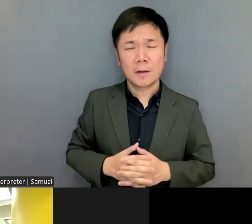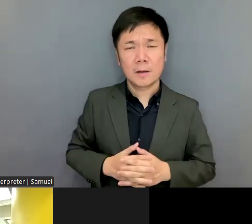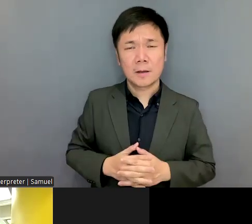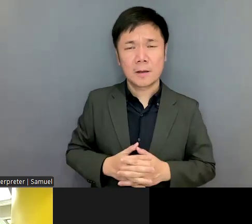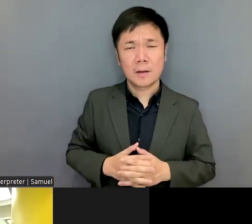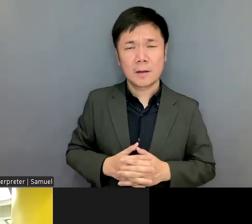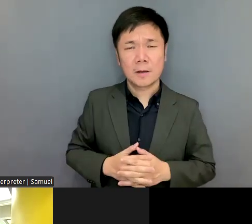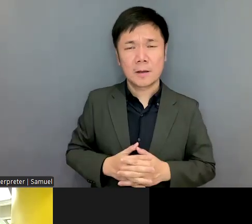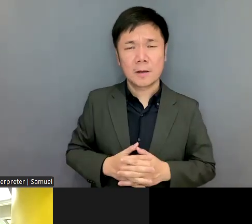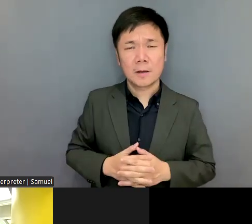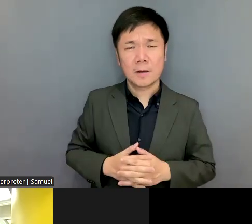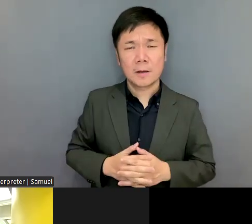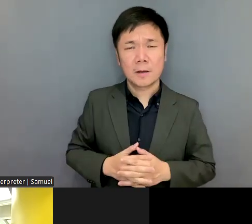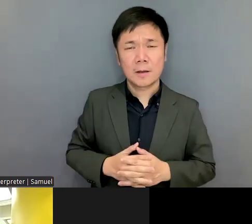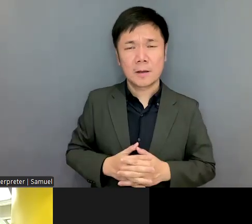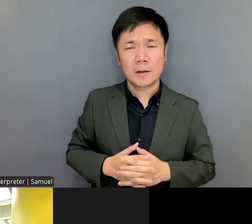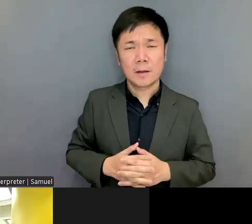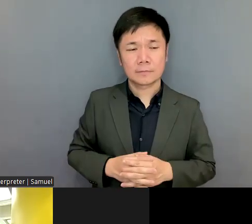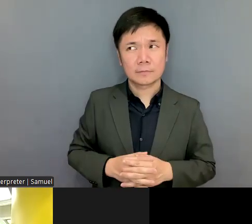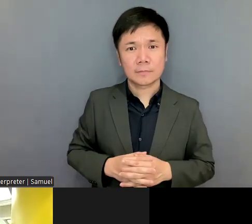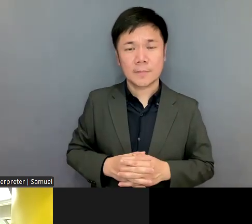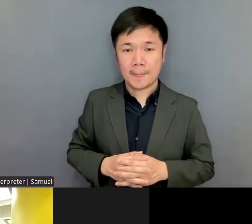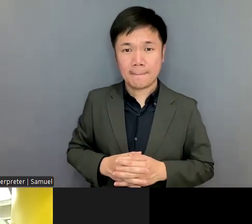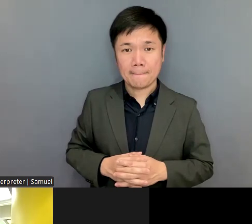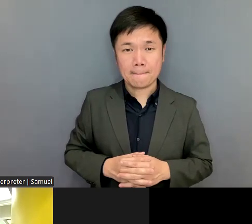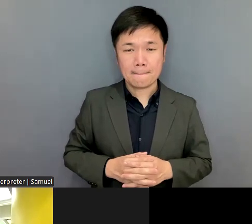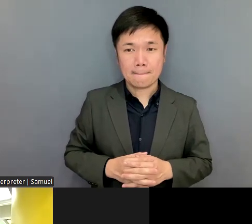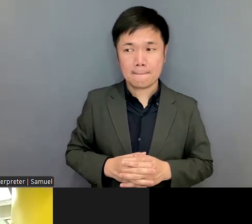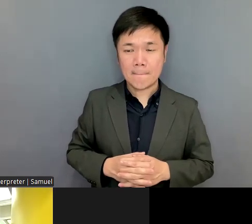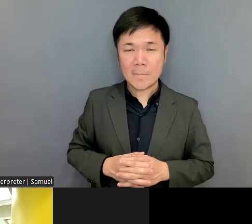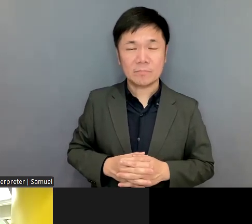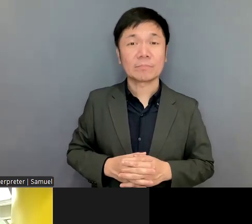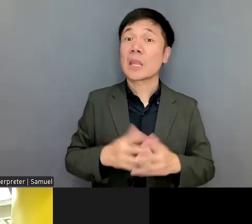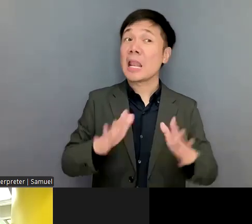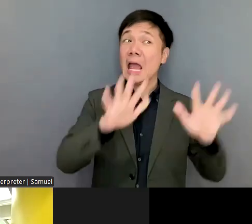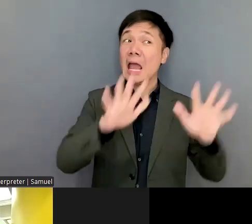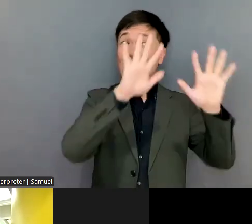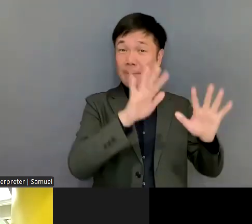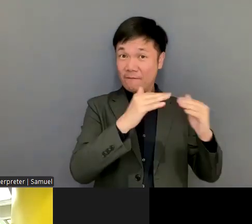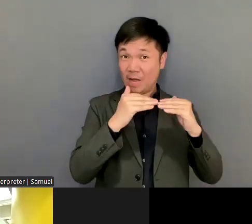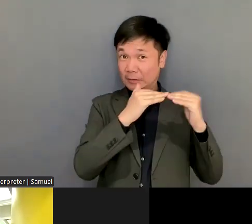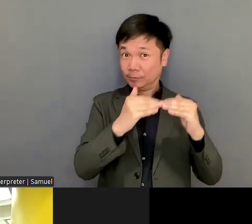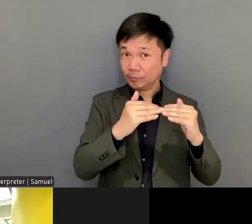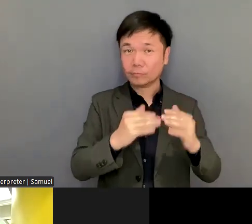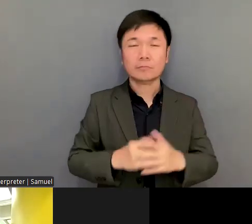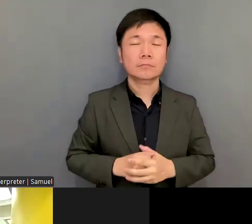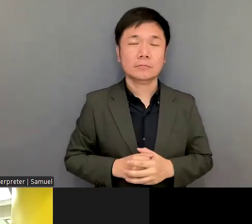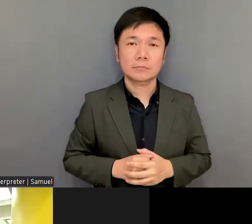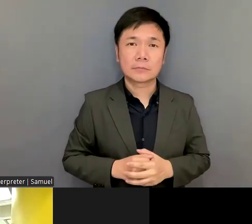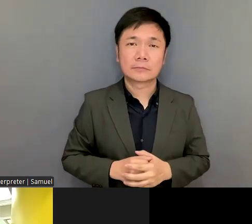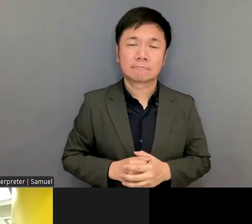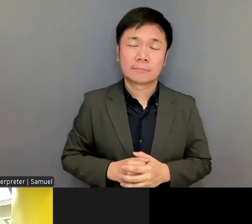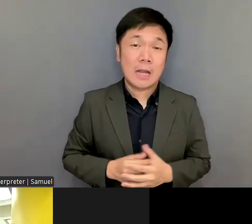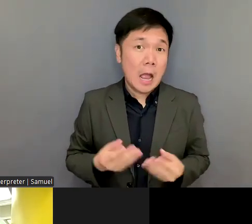por ejemplo, if we como la don't exercise alimentación, this la soberanía alimentaria, climate eso se justice, ve afectado porque la recolección, also pues obviamente ya